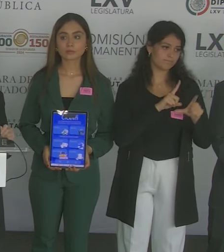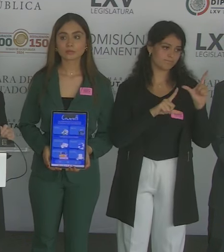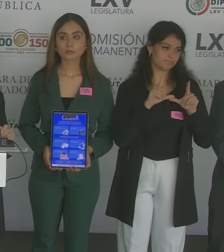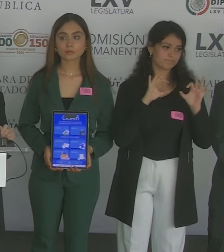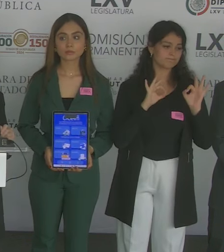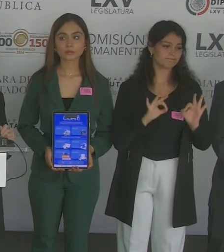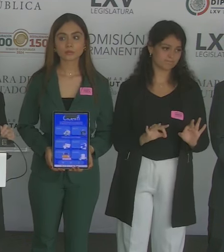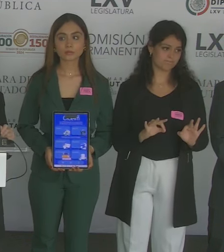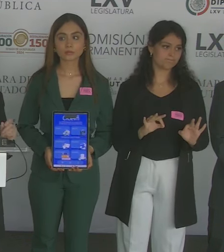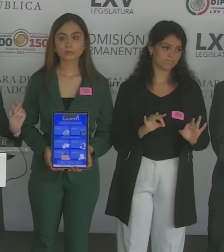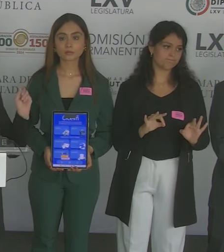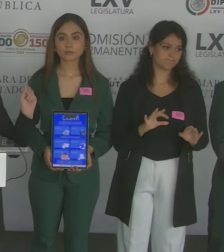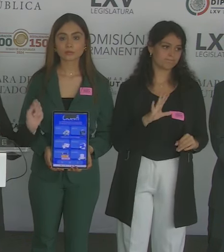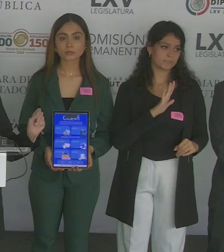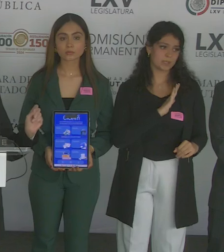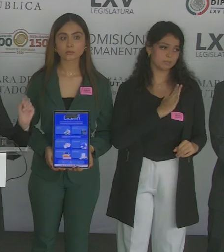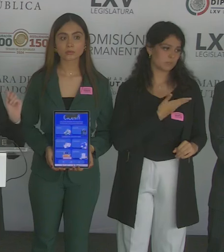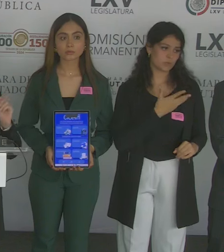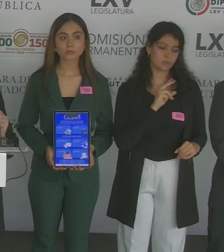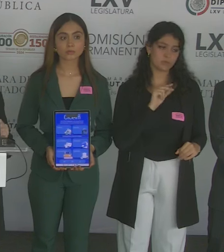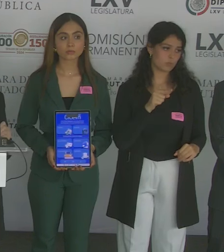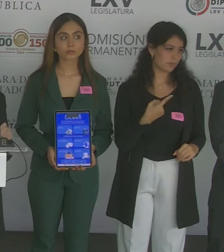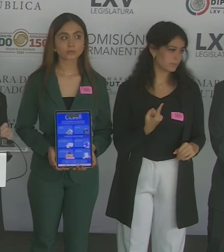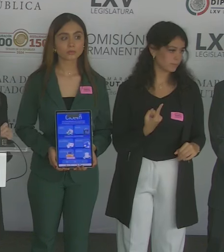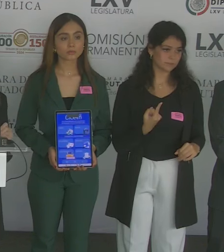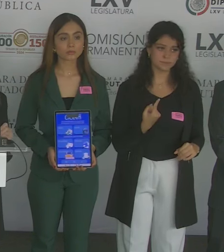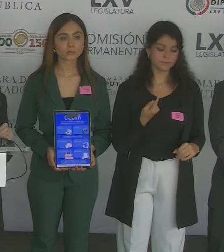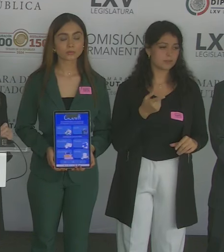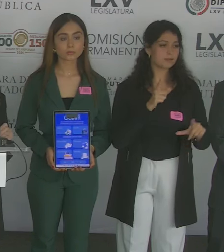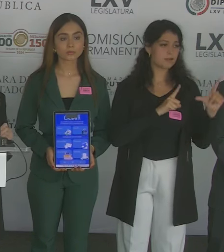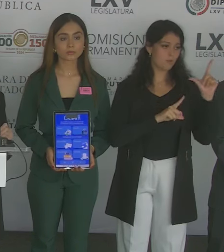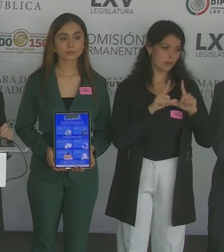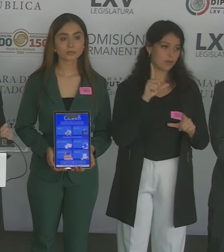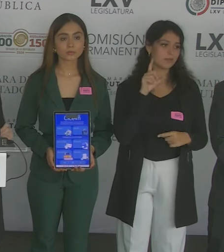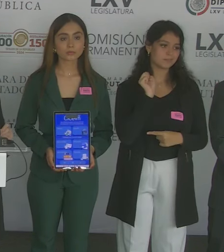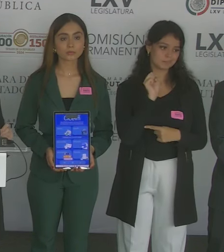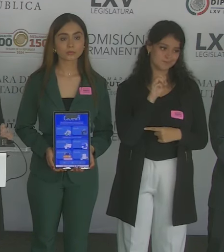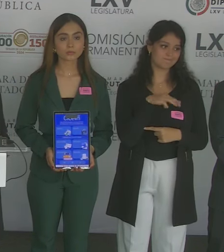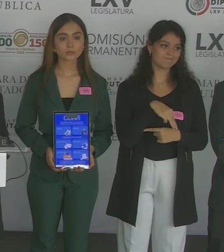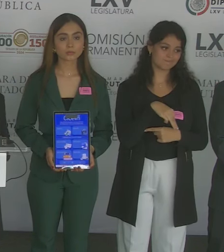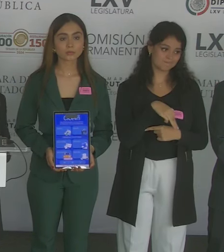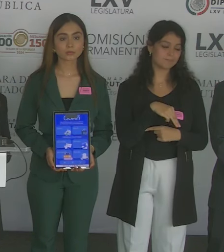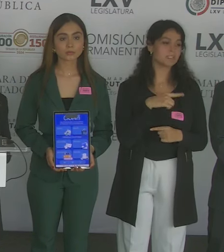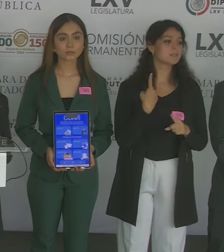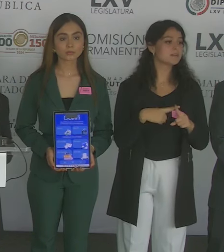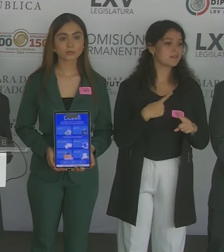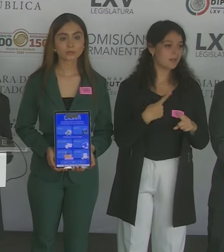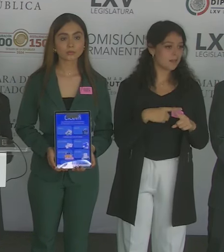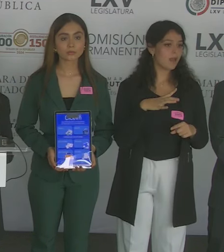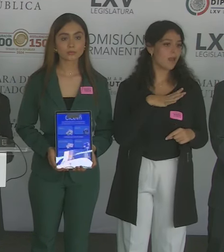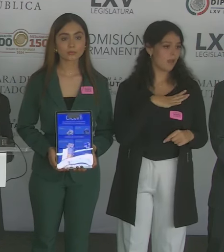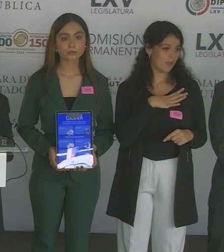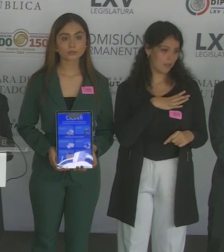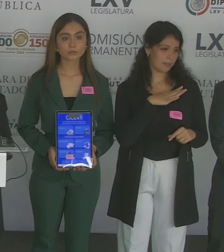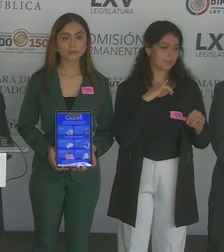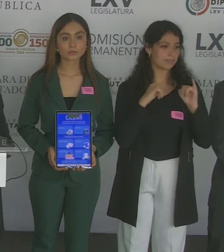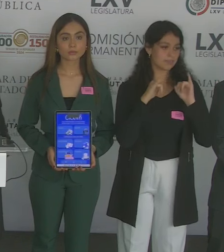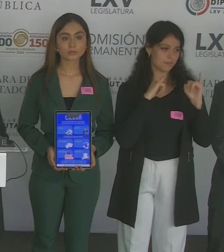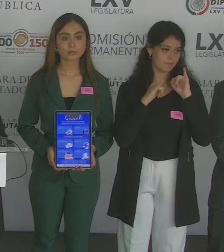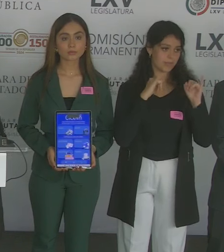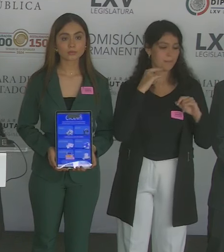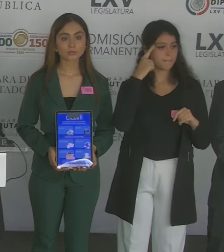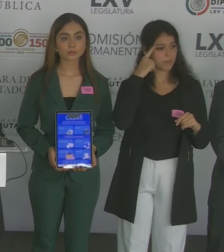no es el español sino es la lengua de señas mexicana y quienes tenemos como intérpretes para estas